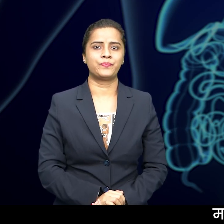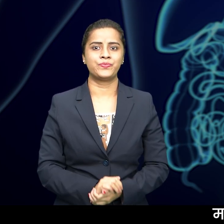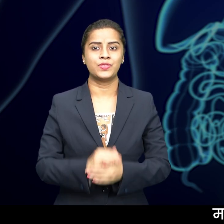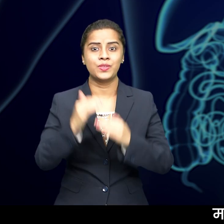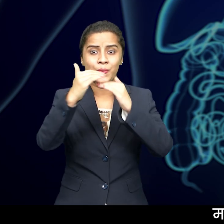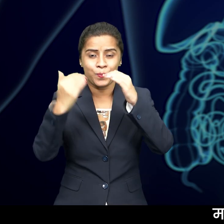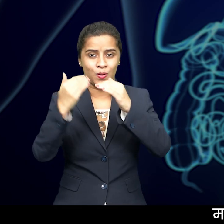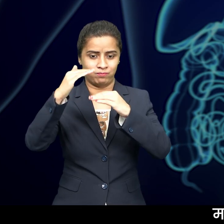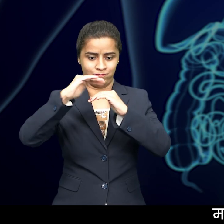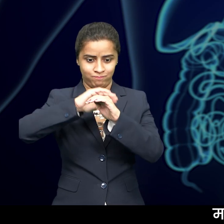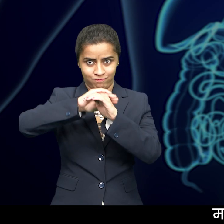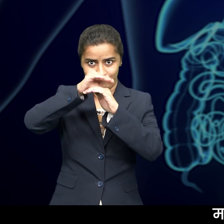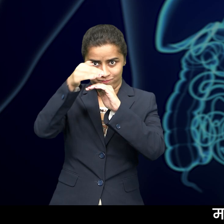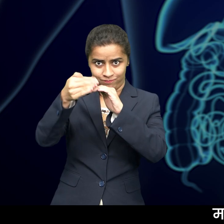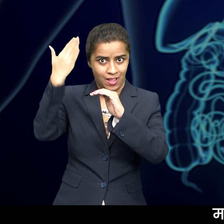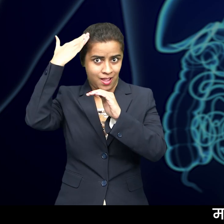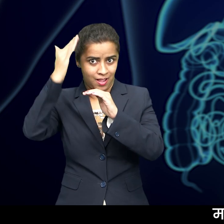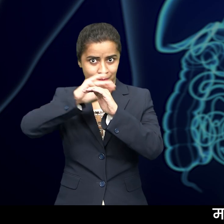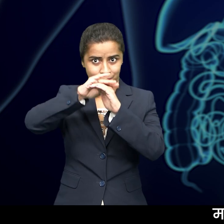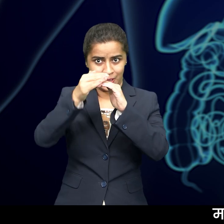मस्तिष्क स्तंभ।